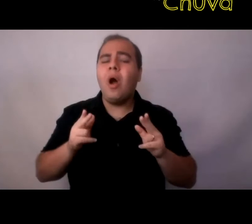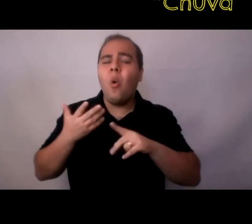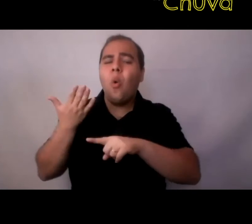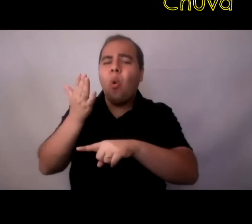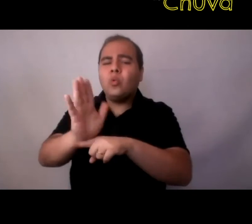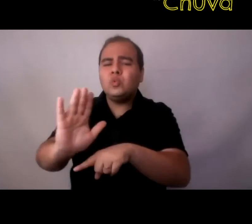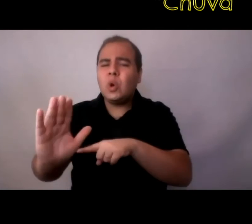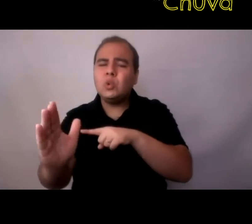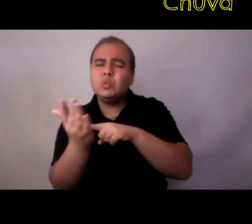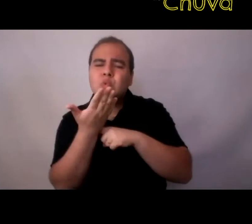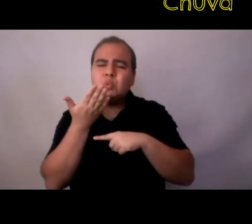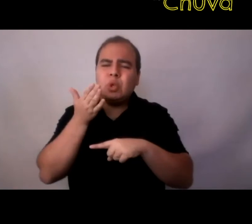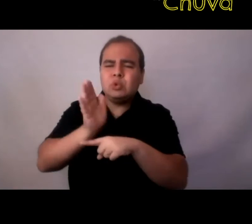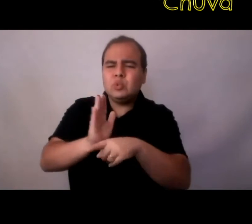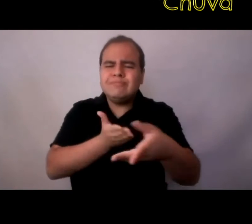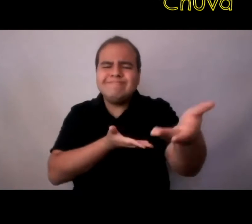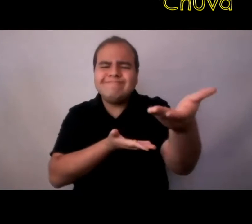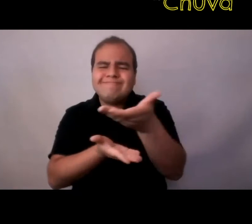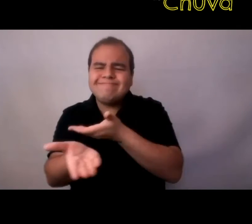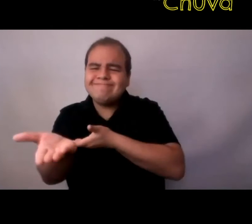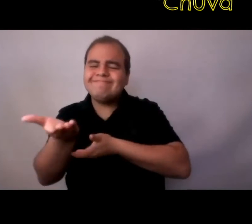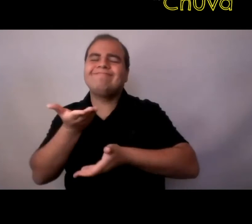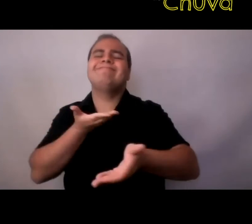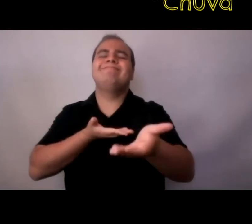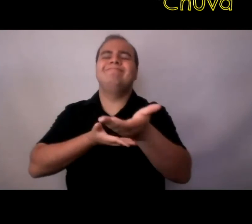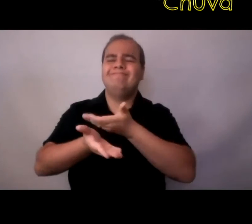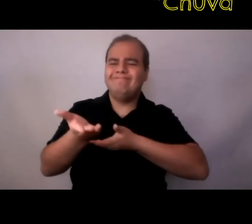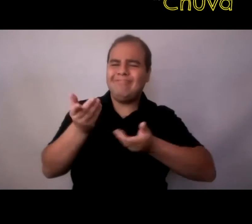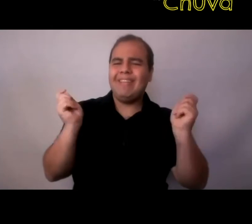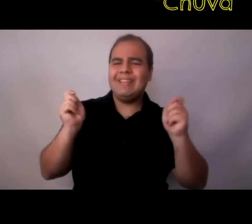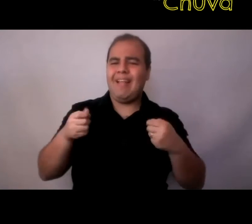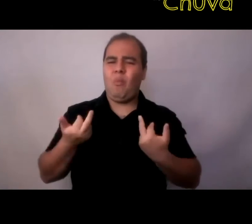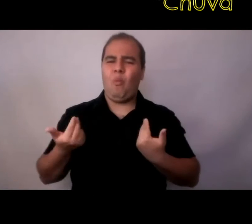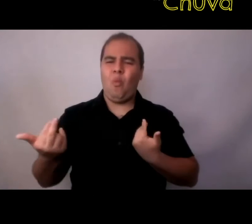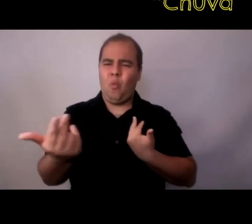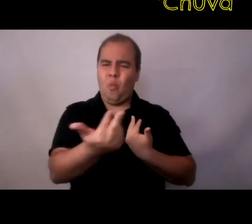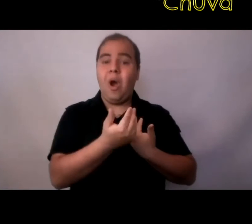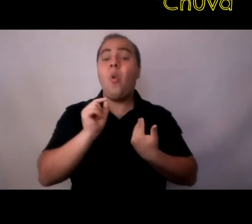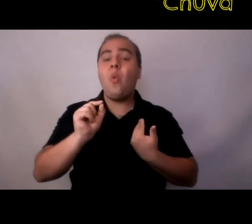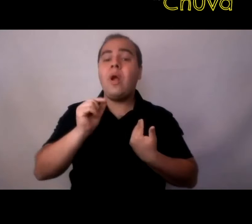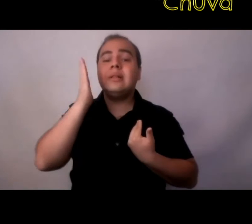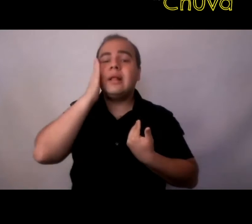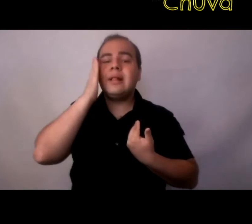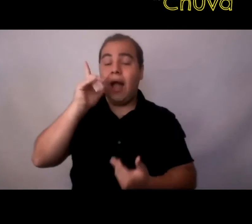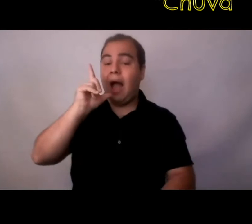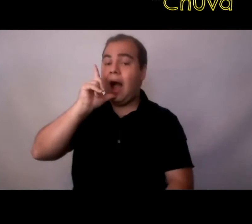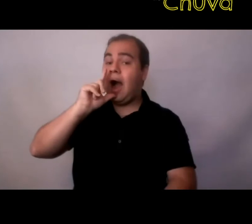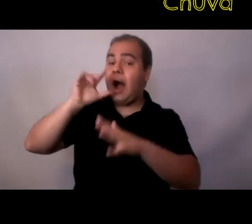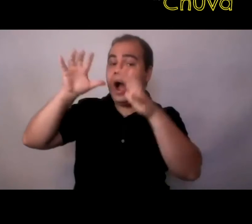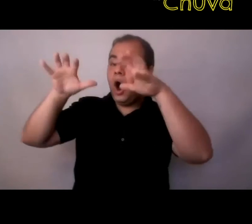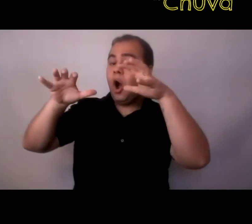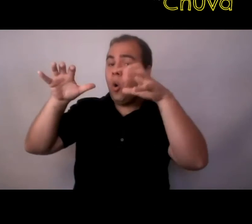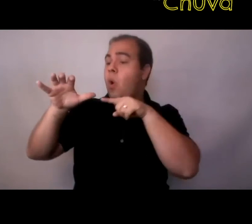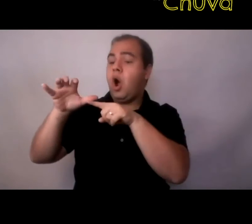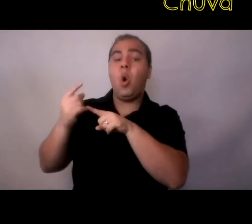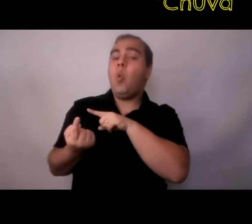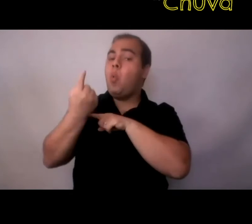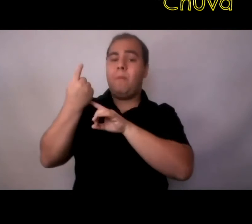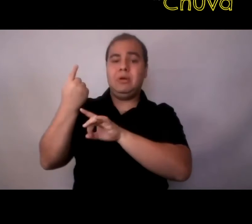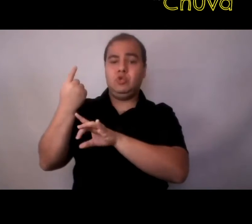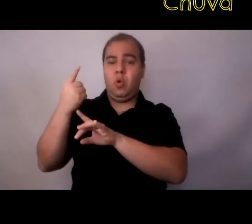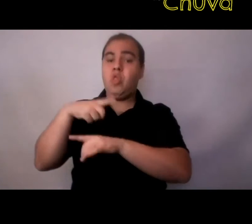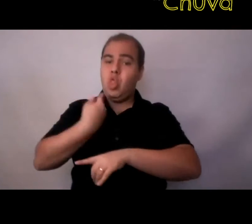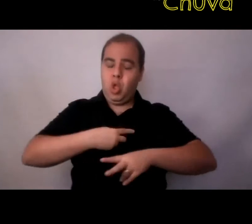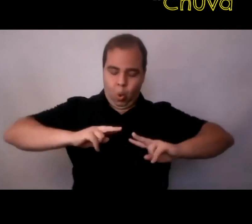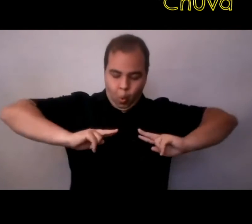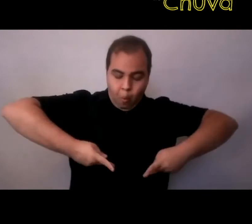num corpo único, né? Trazendo essa mesma analogia que a água é uma só. Então, nós também somos um só e